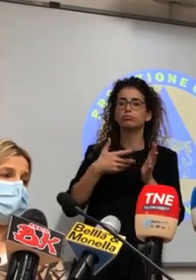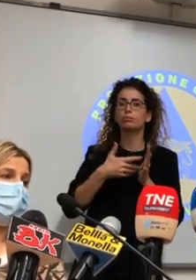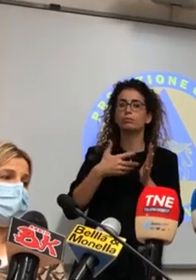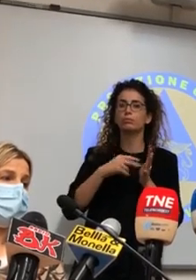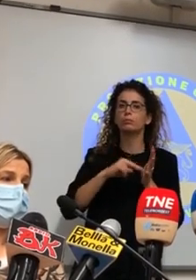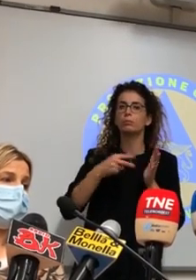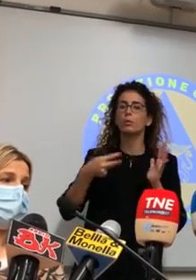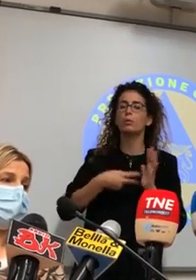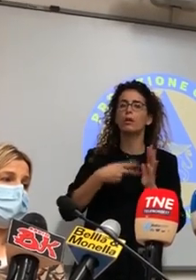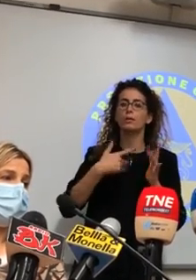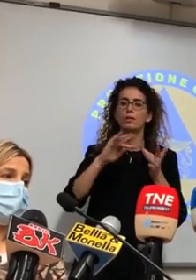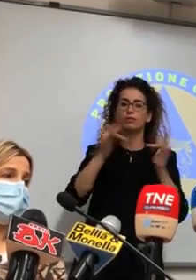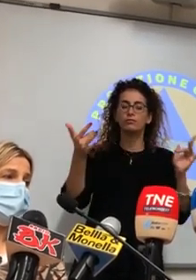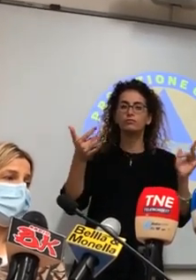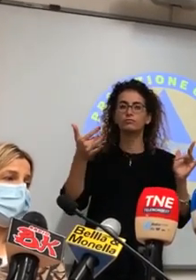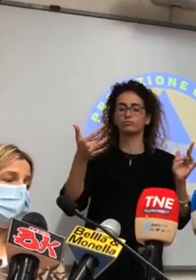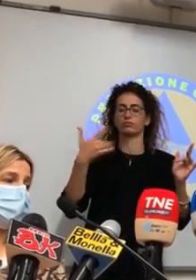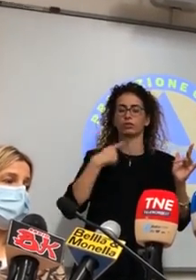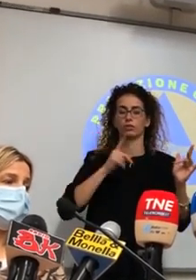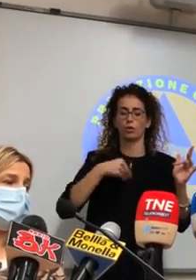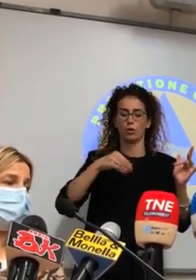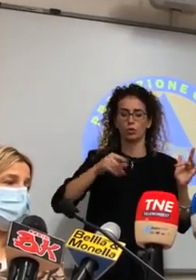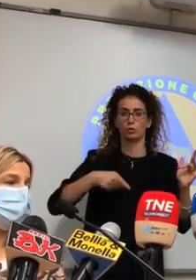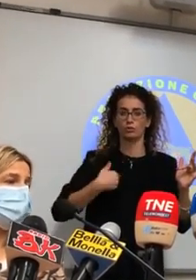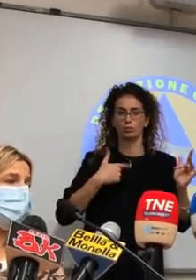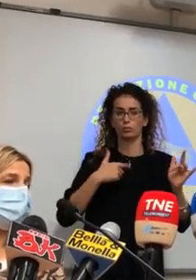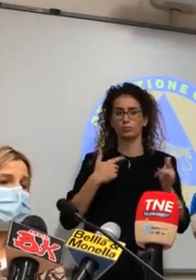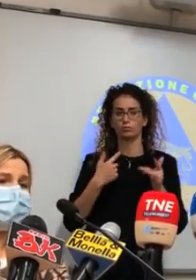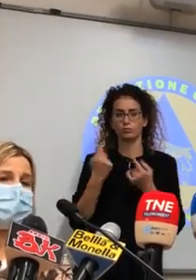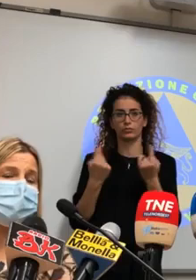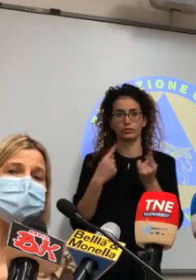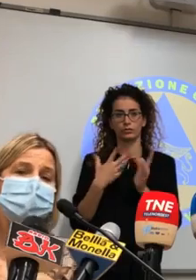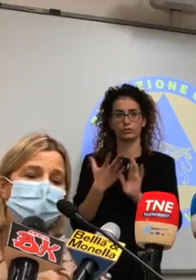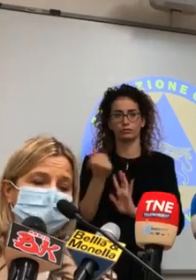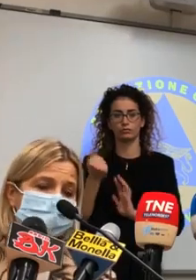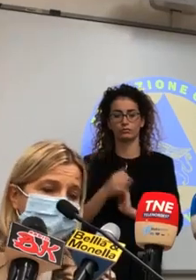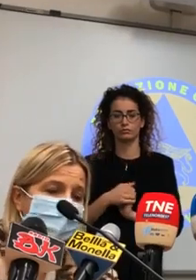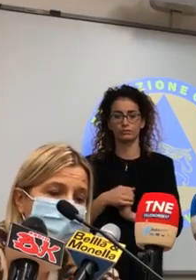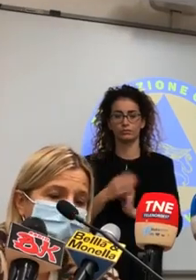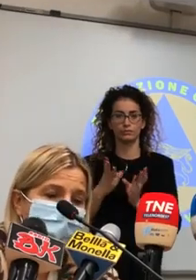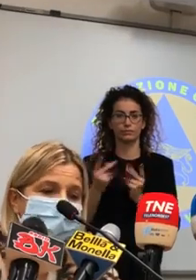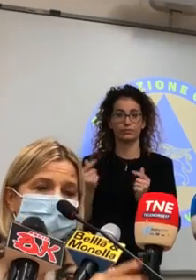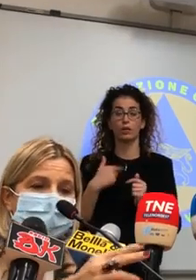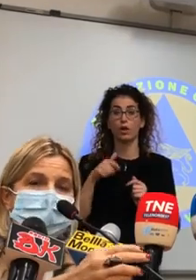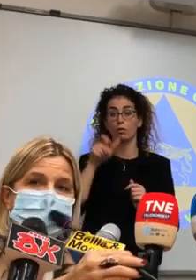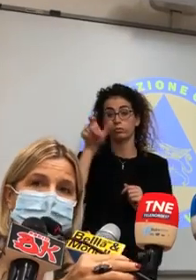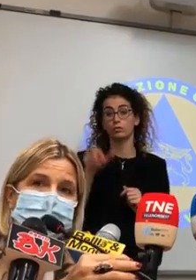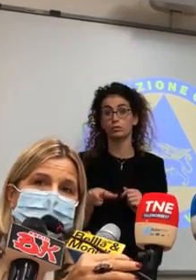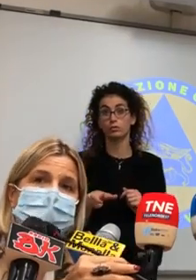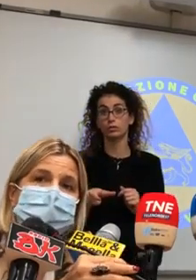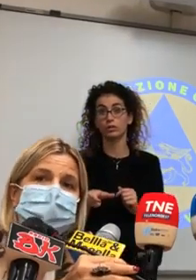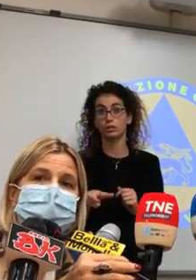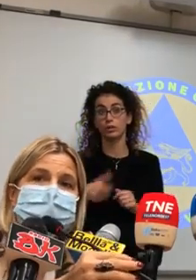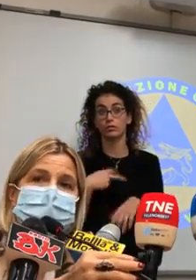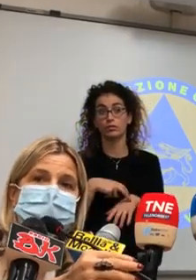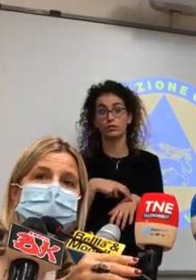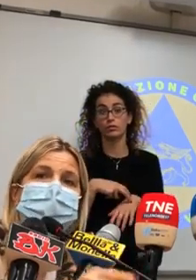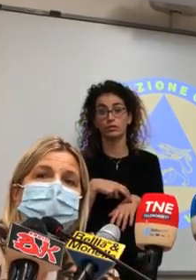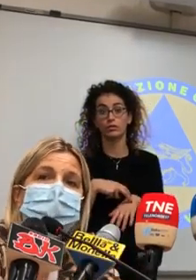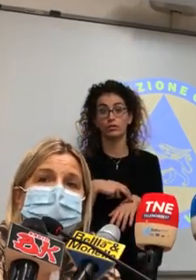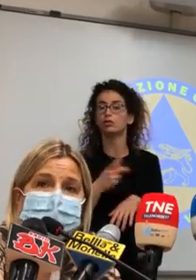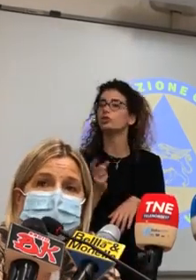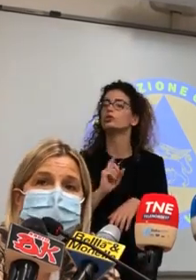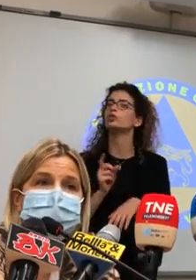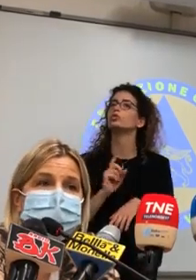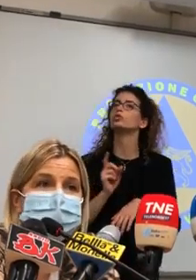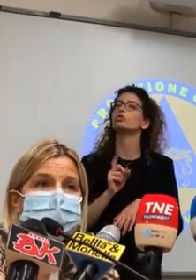anche a risolvere il problema di altre persone che poi si trovano prenotate per loro. Sì, sì. Una fragile? No, fragile.